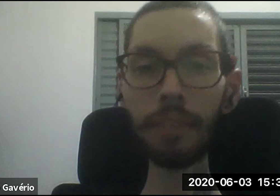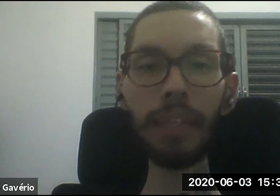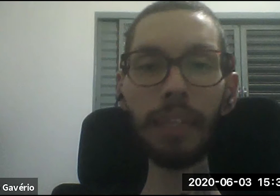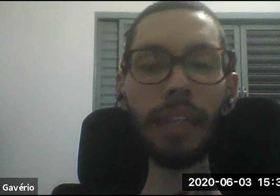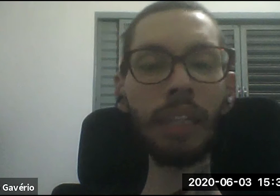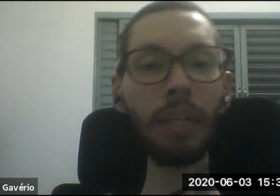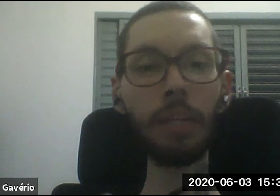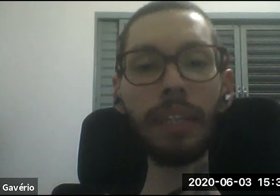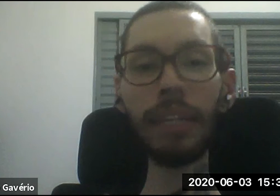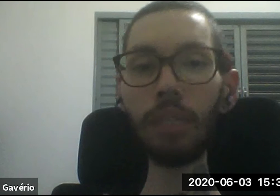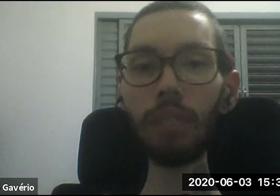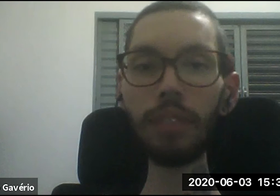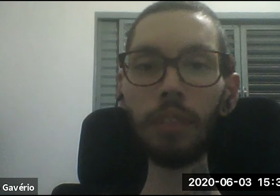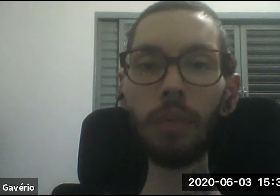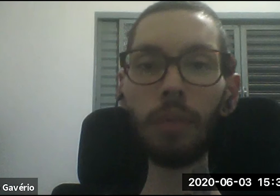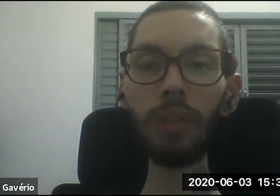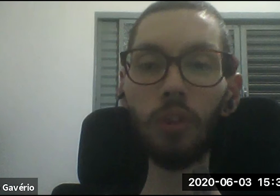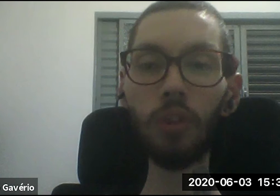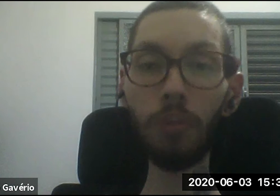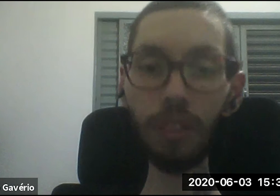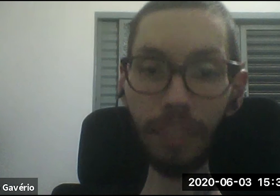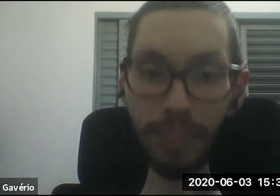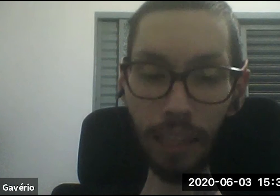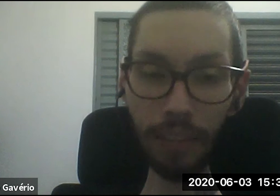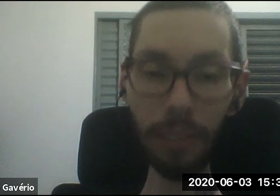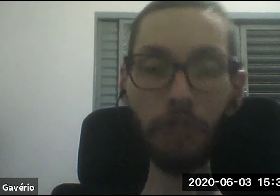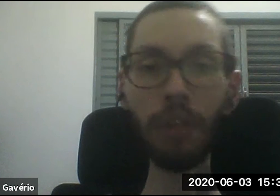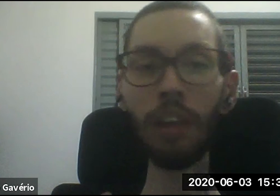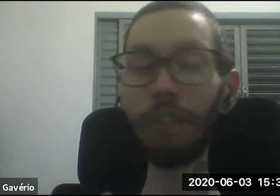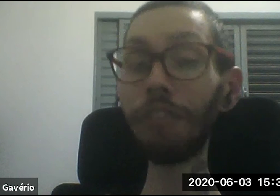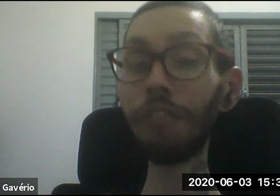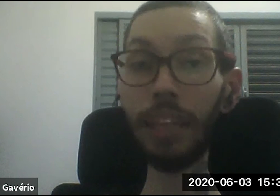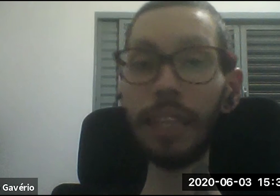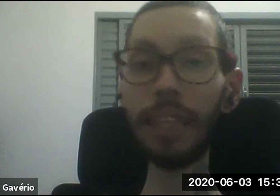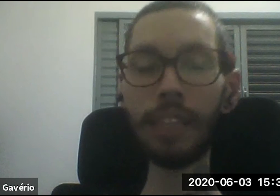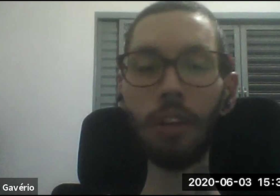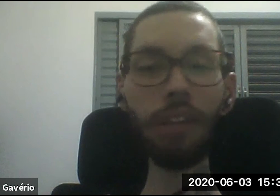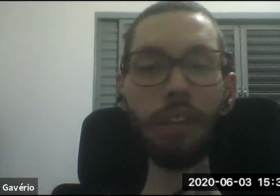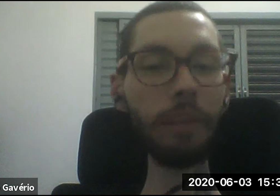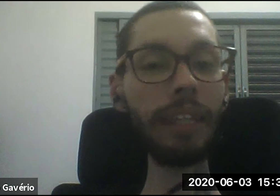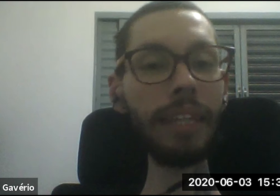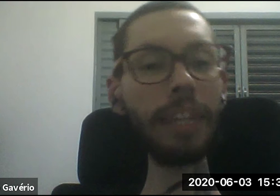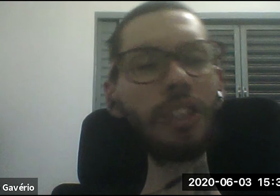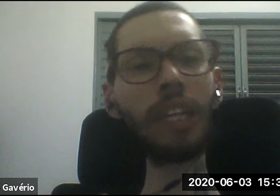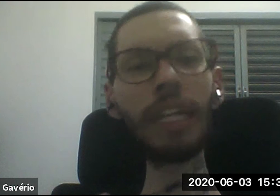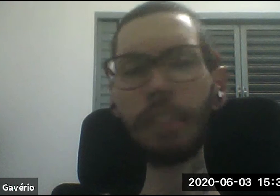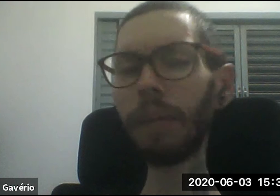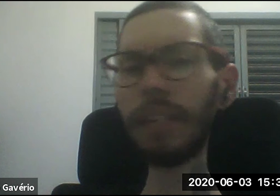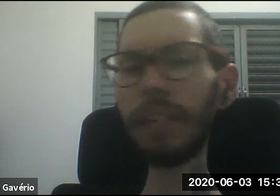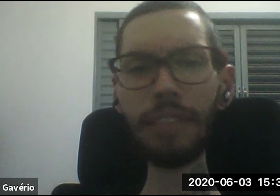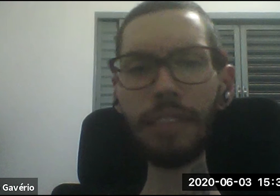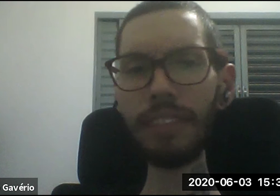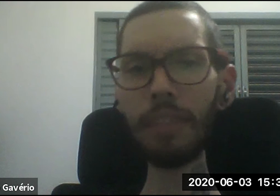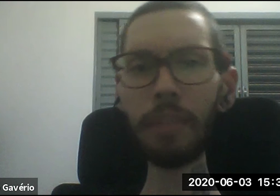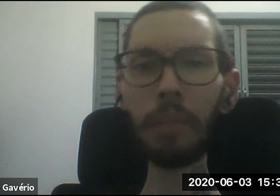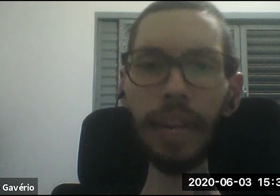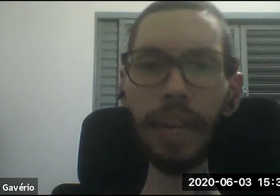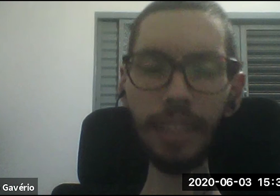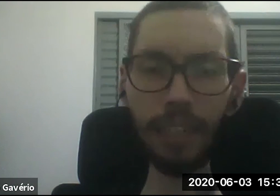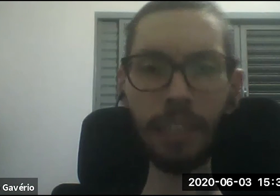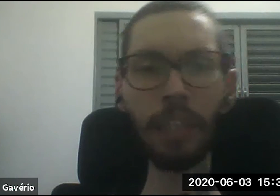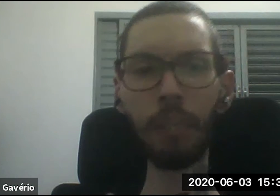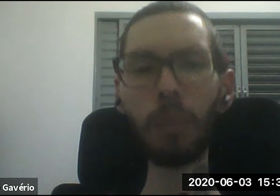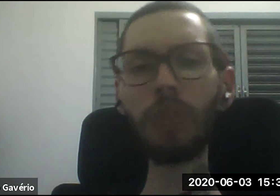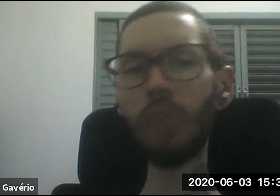chamadas para darem um testemunho de como que vai ser, então, viver nessa nova normalidade que parece que vai ser